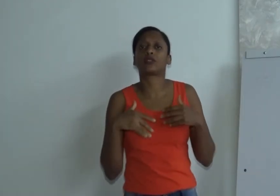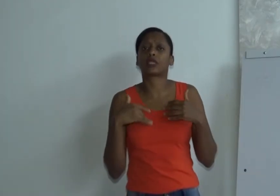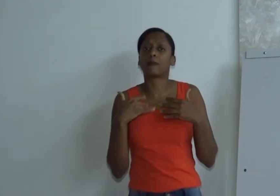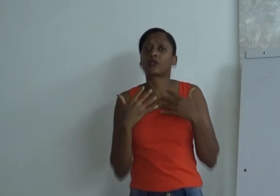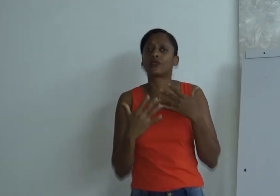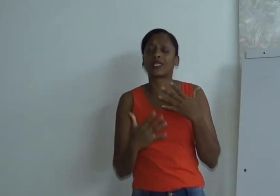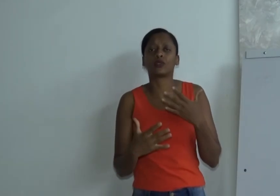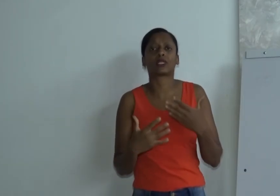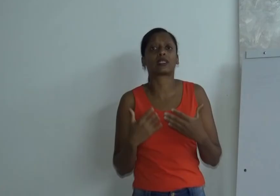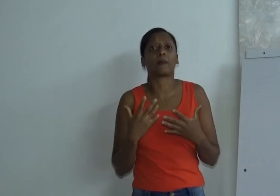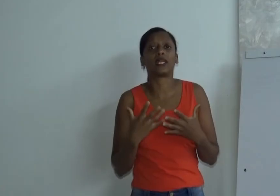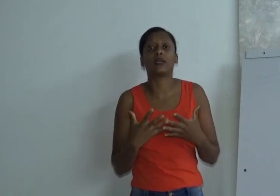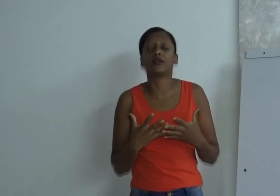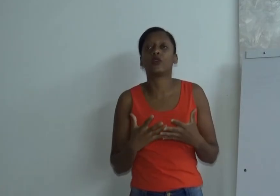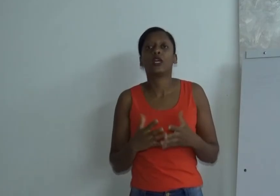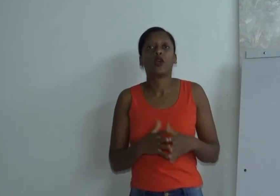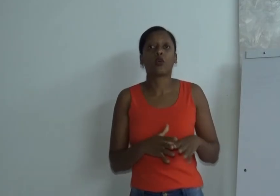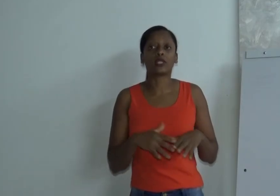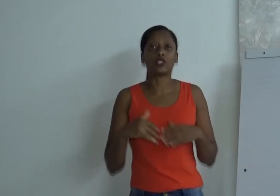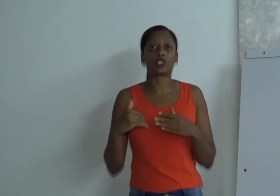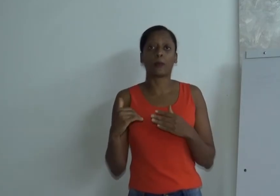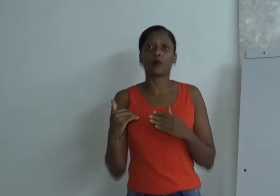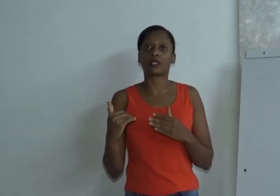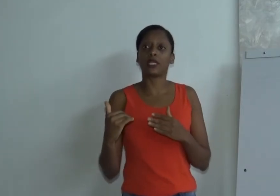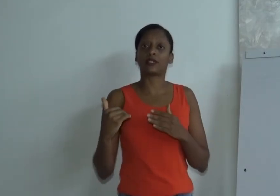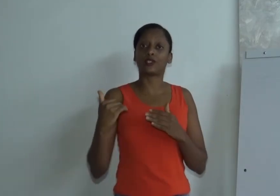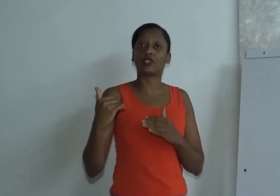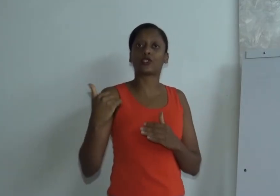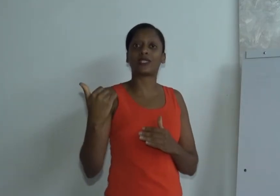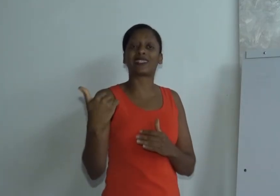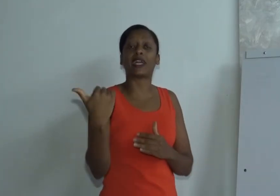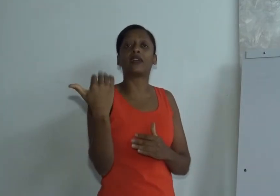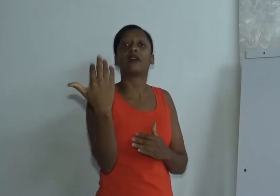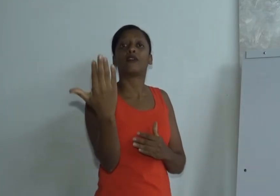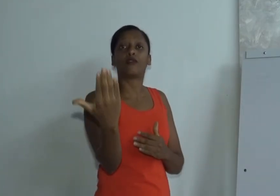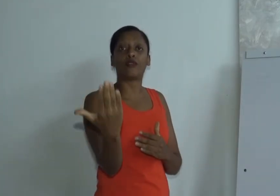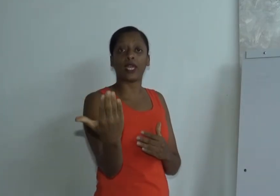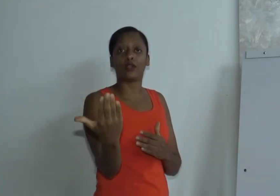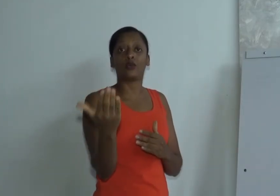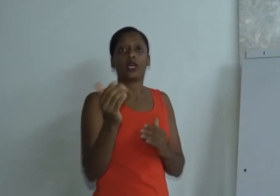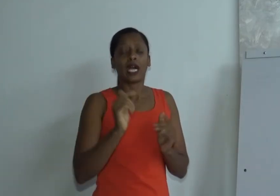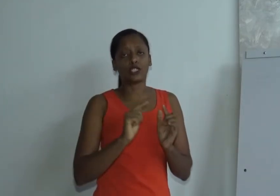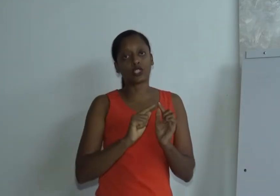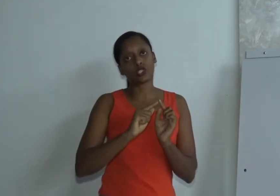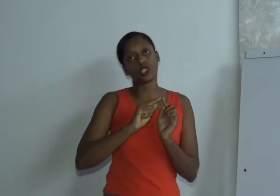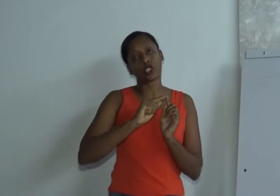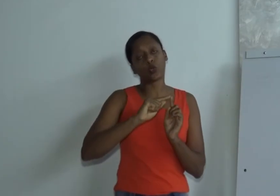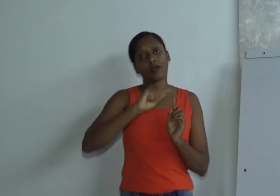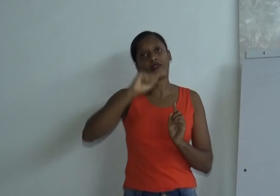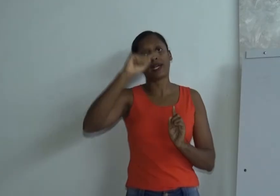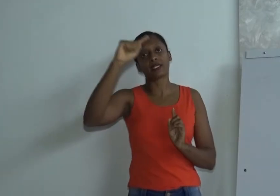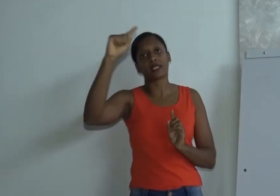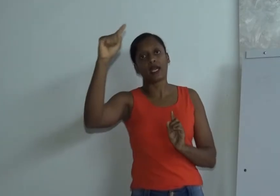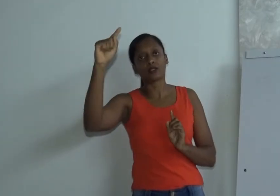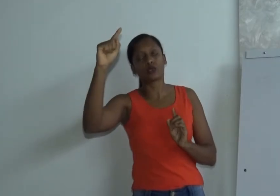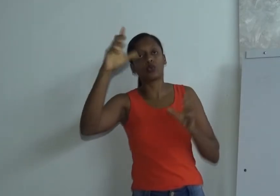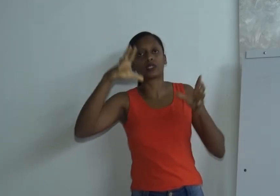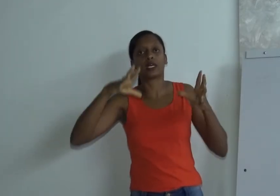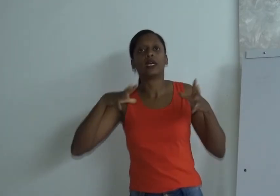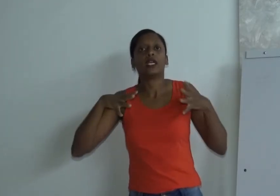está produzindo, está trabalhando. Quando a gente aposenta, a gente já está velho. A gente já atingiu uma fase adulta. A